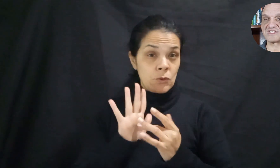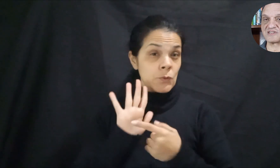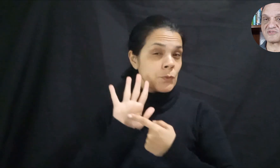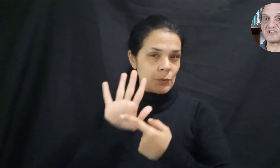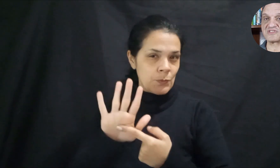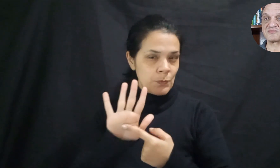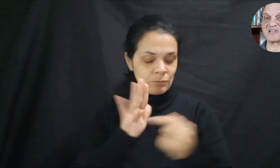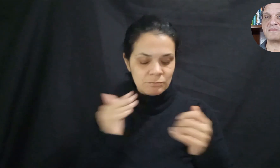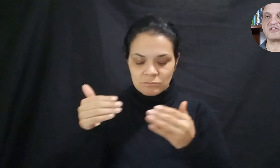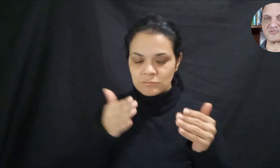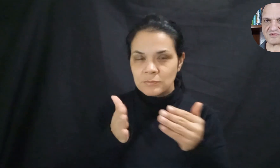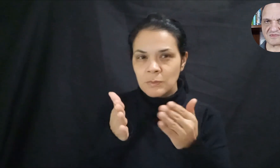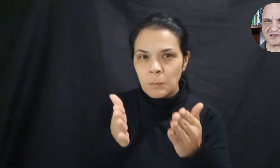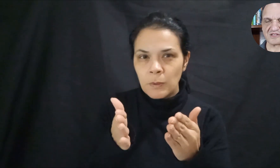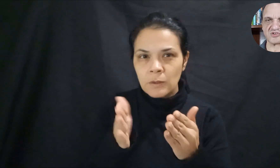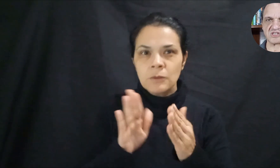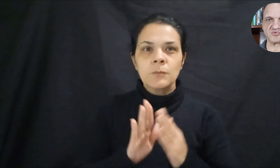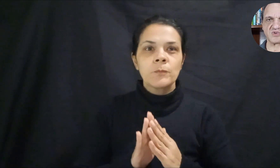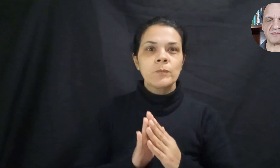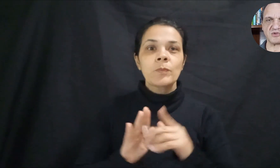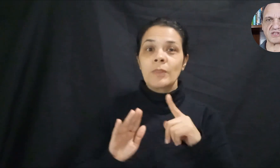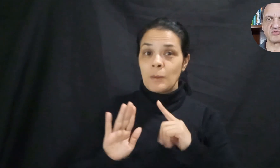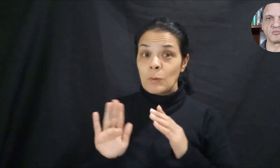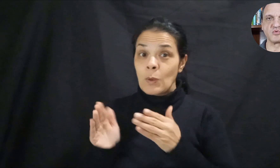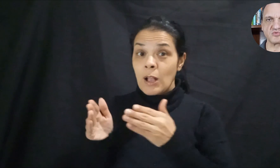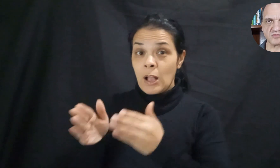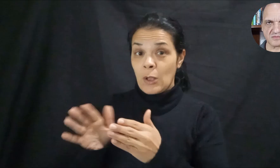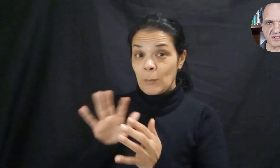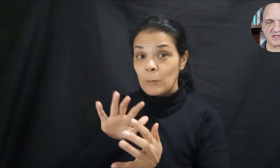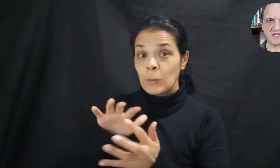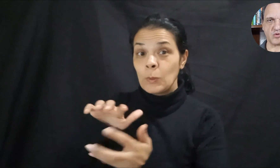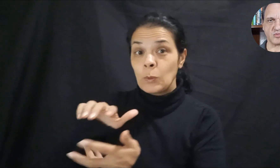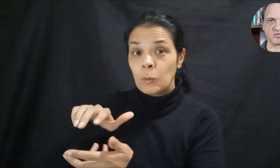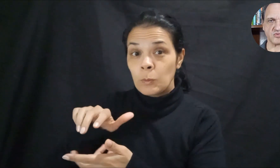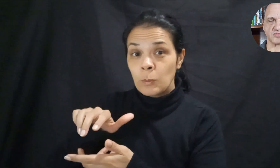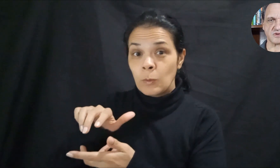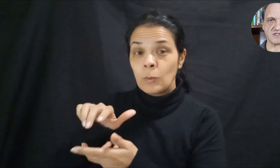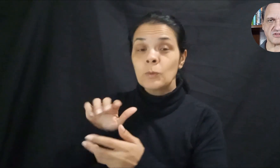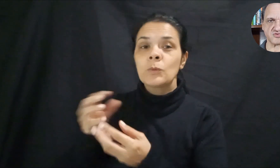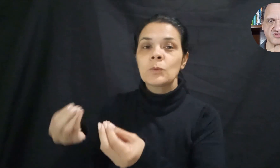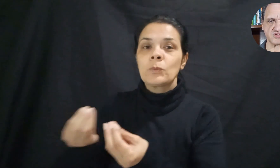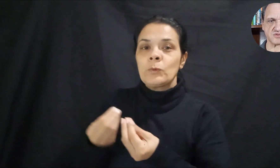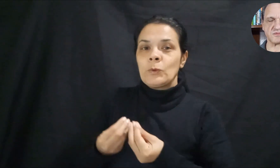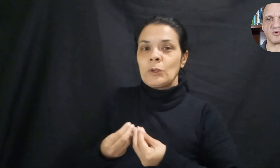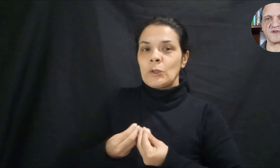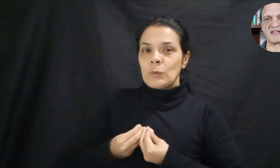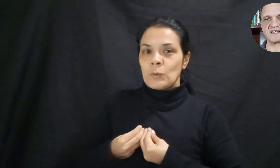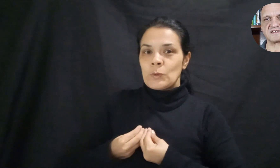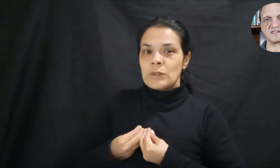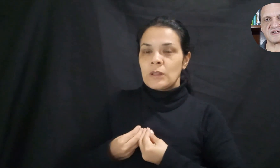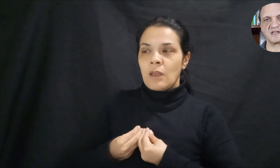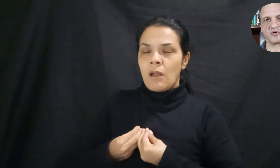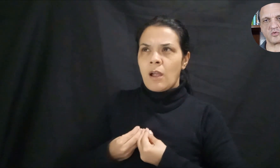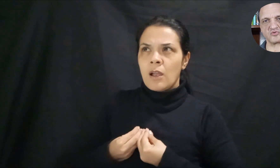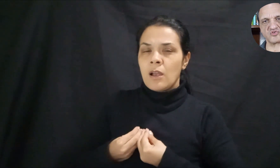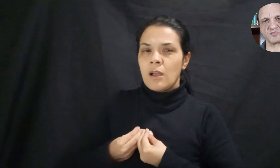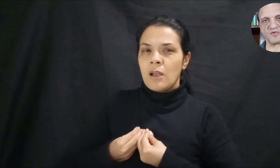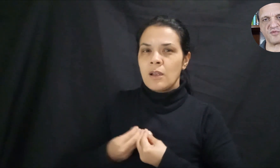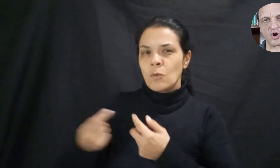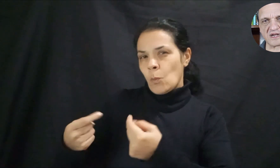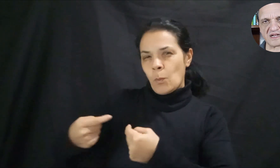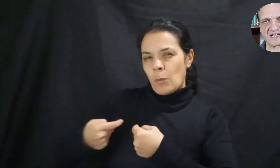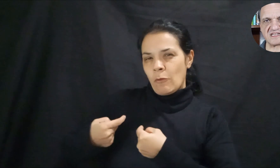nos mostrando que nós temos caminhos. Nós temos o caminho aqui do mundo, que é um mundo que nos oferece ou